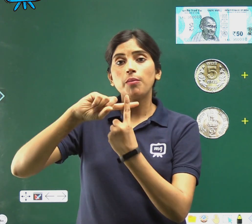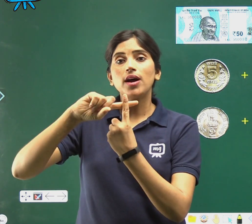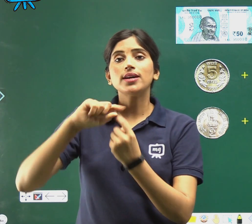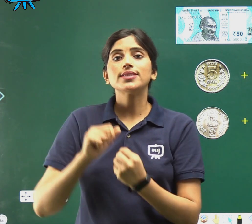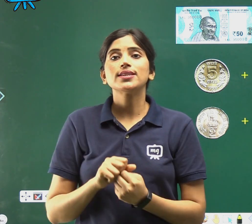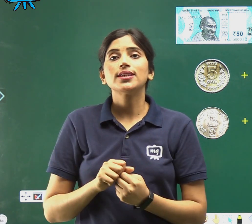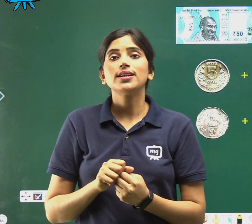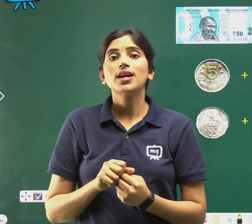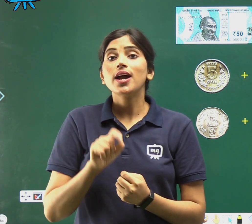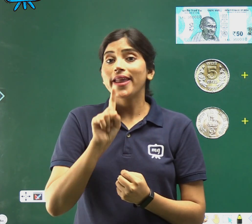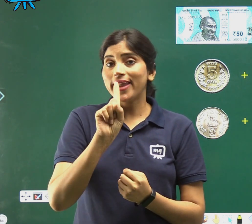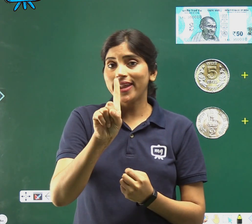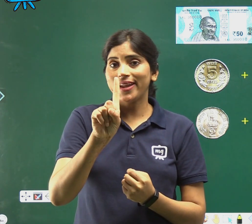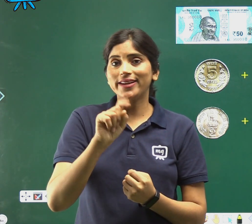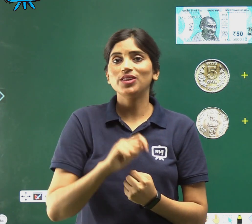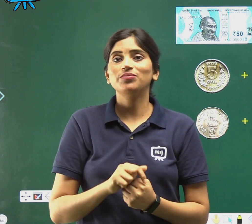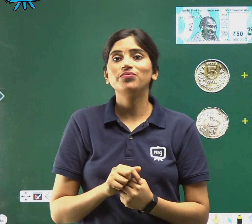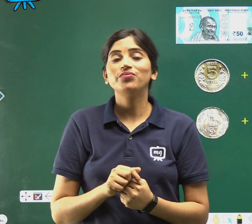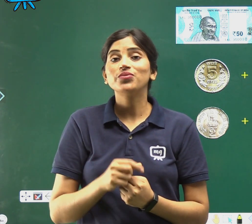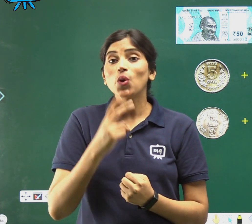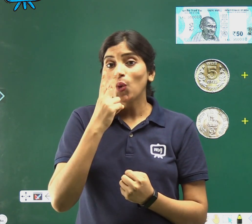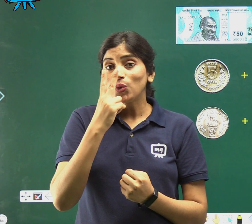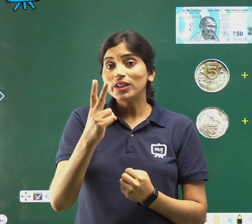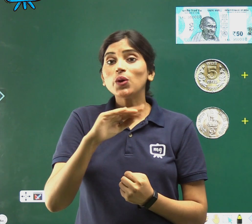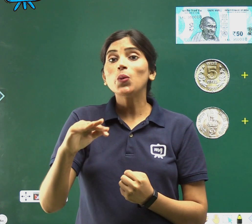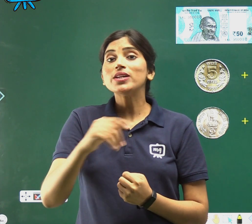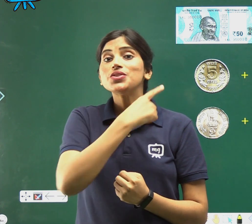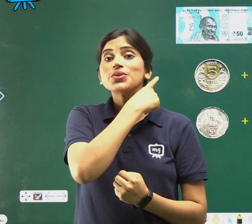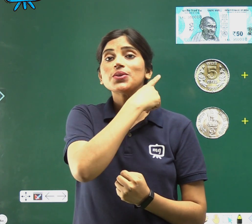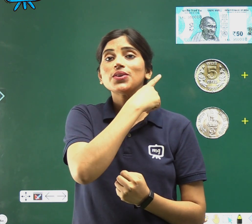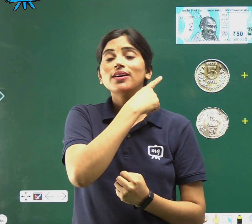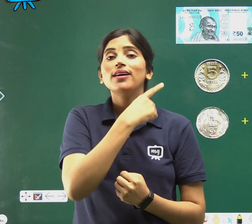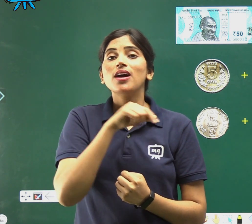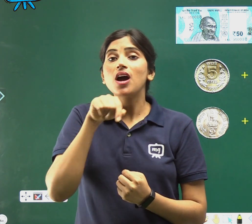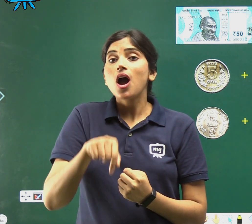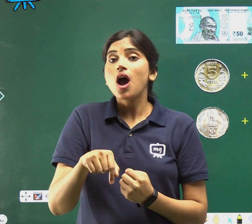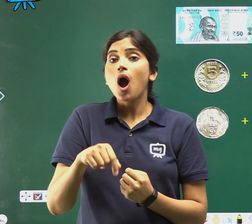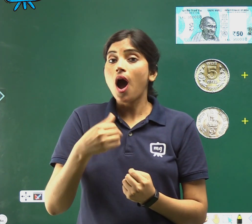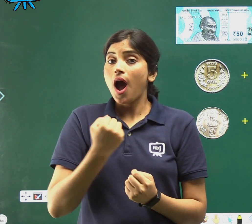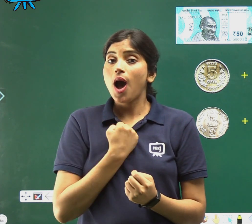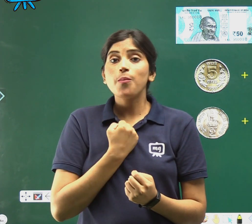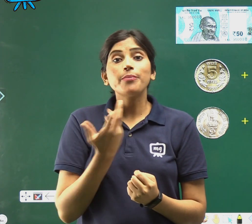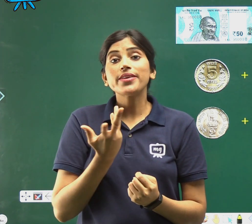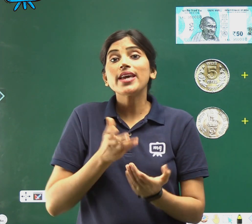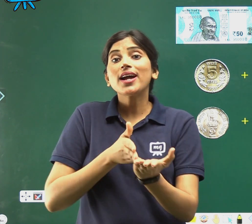प्लस 1। देखो बच्चों, अब हम क्या करेंगे,